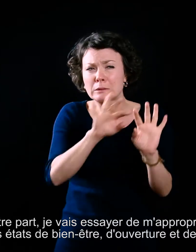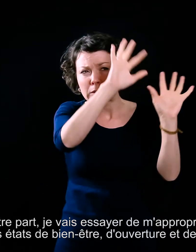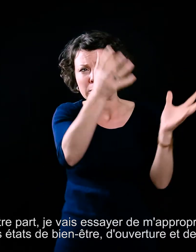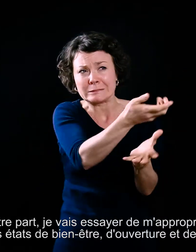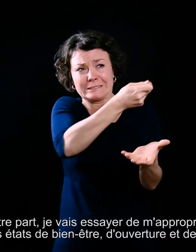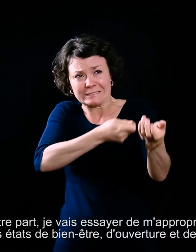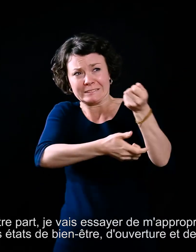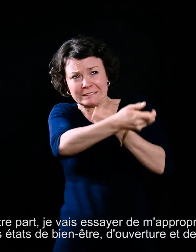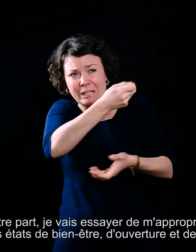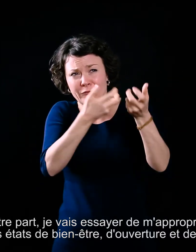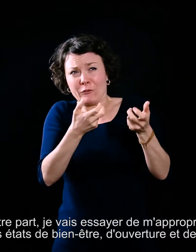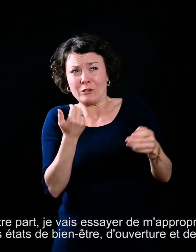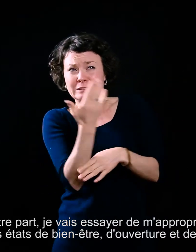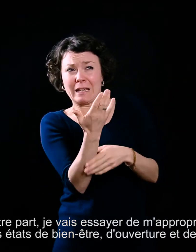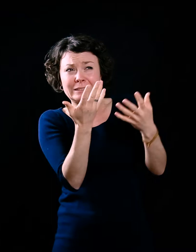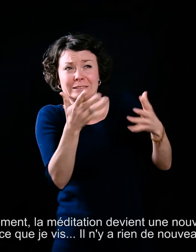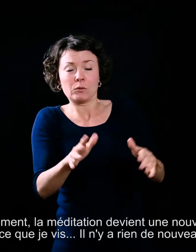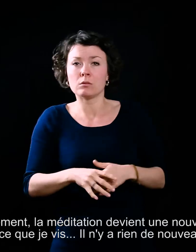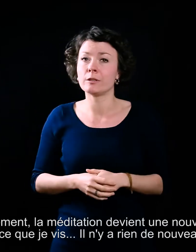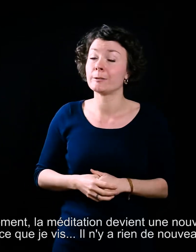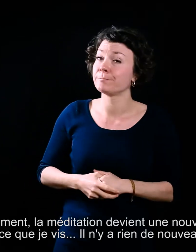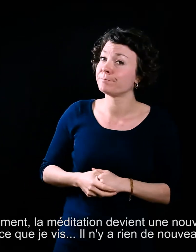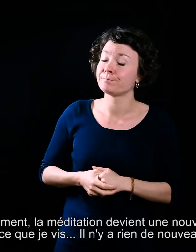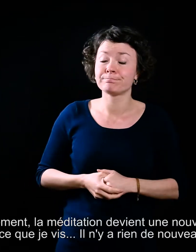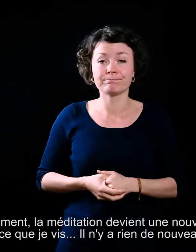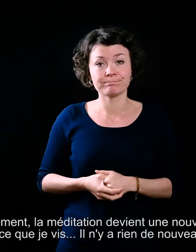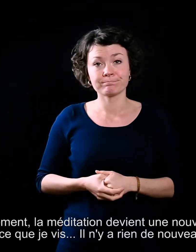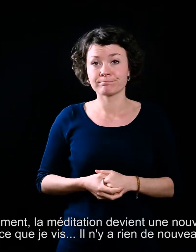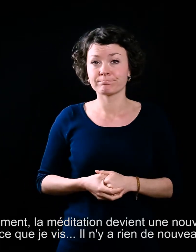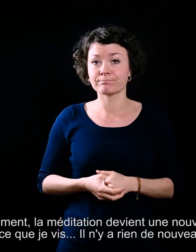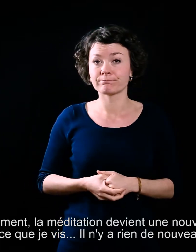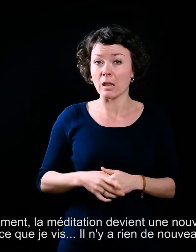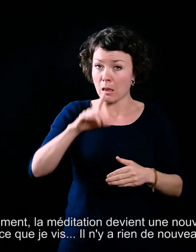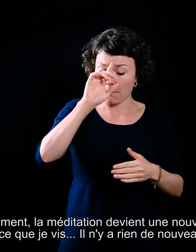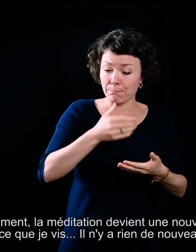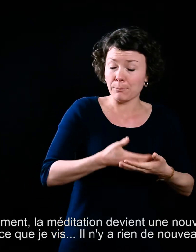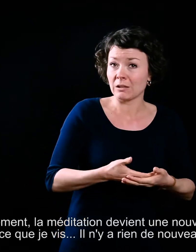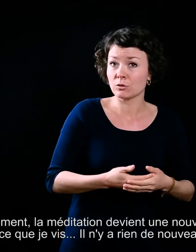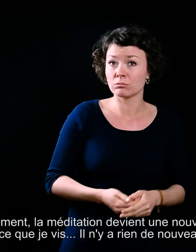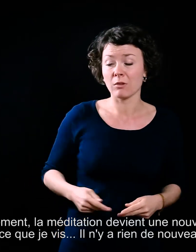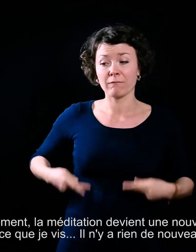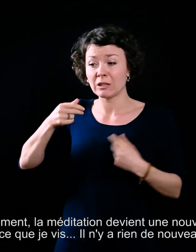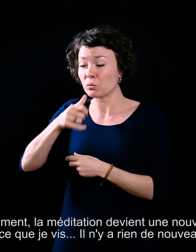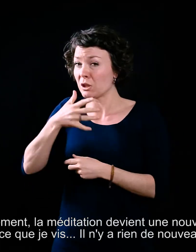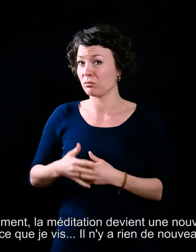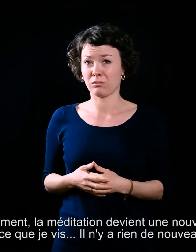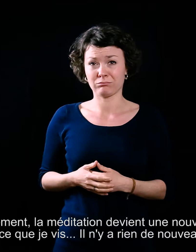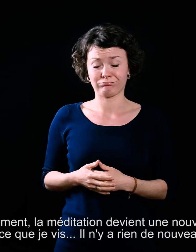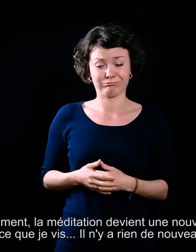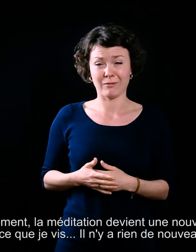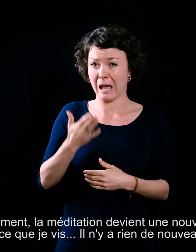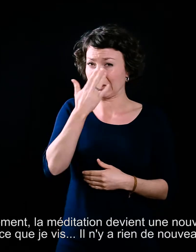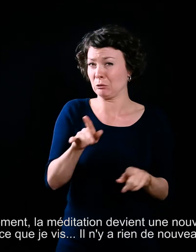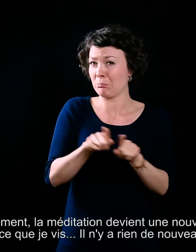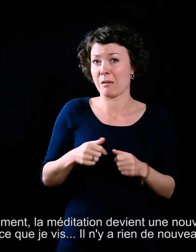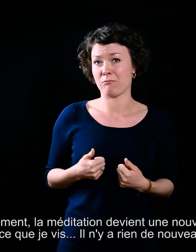bien-être, d'ouverture et de présence. Et finalement, la méditation devient une nouvelle manipulation de ce que je vis.